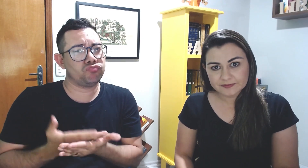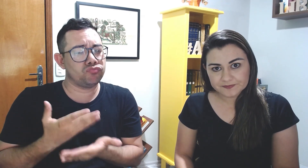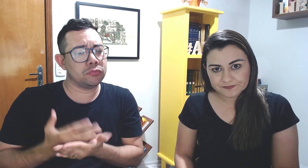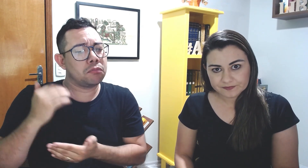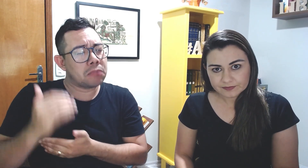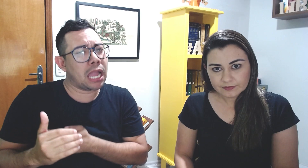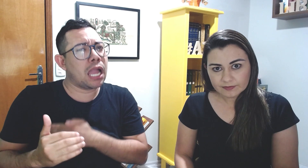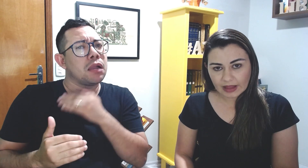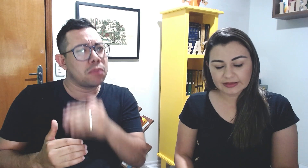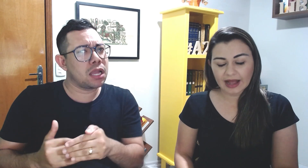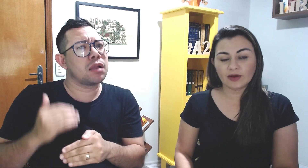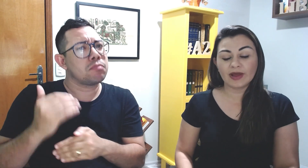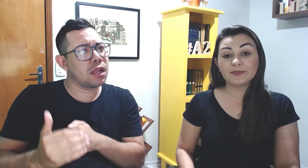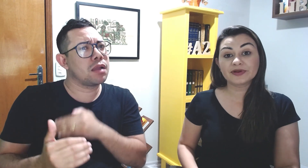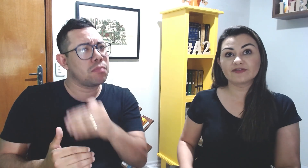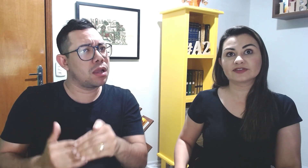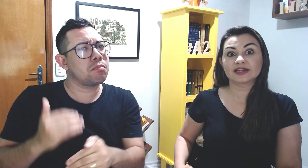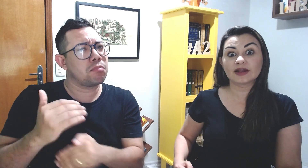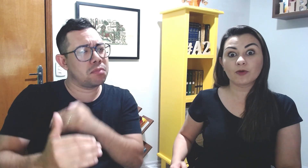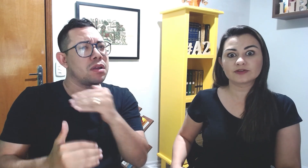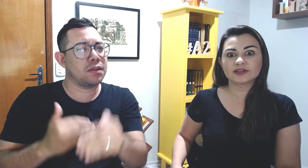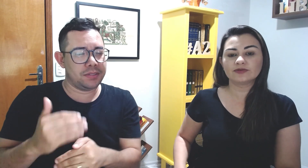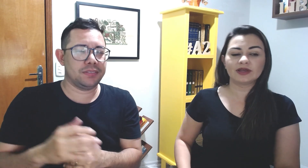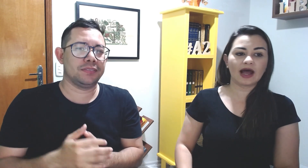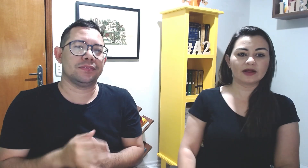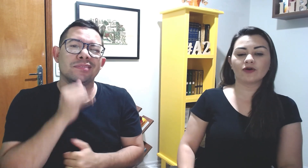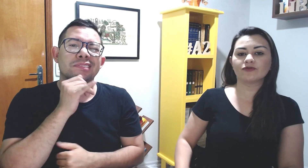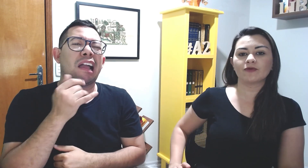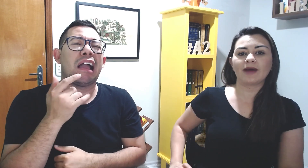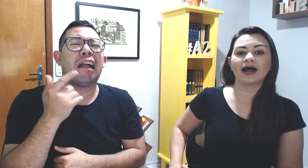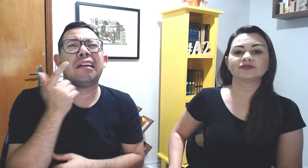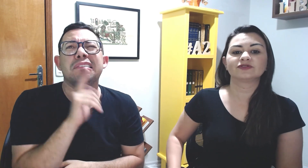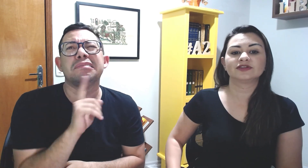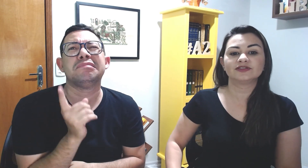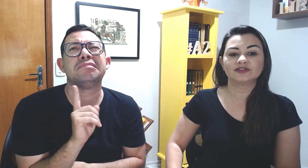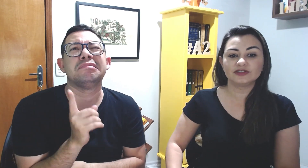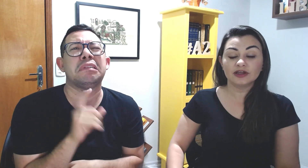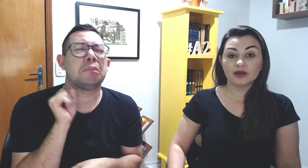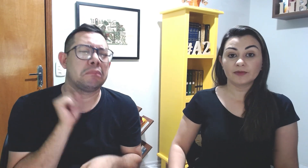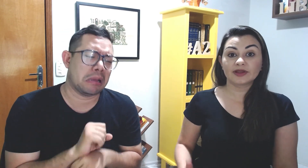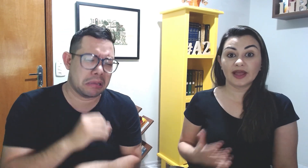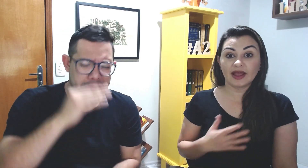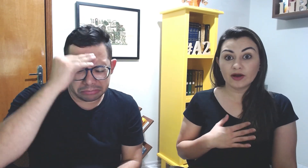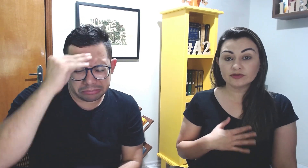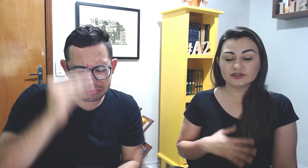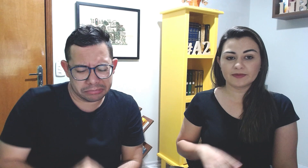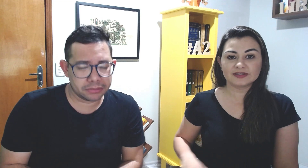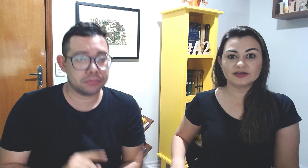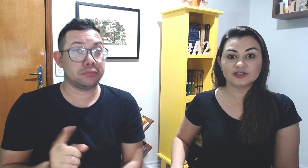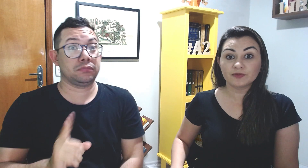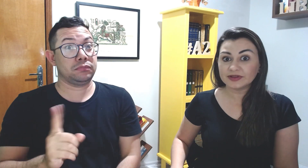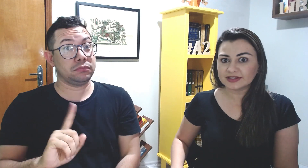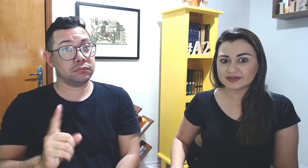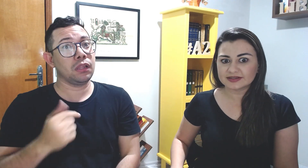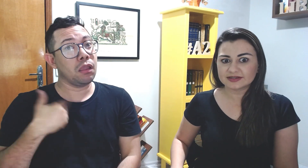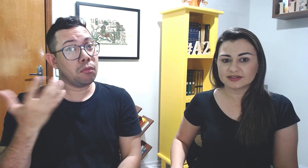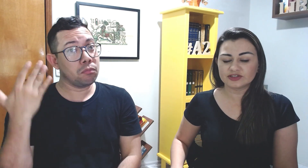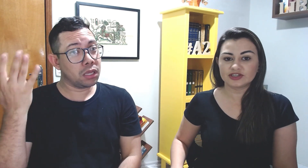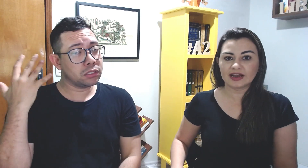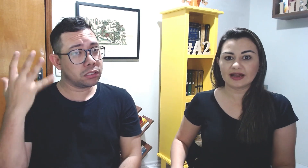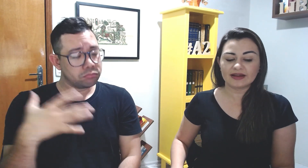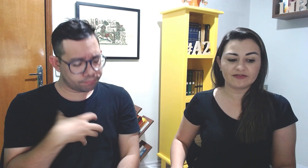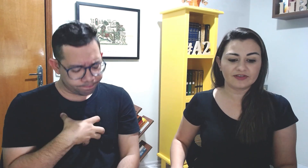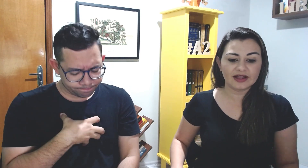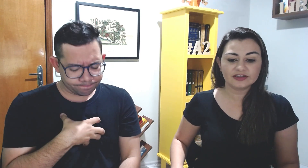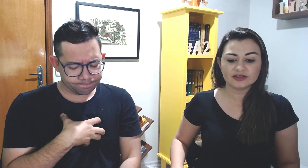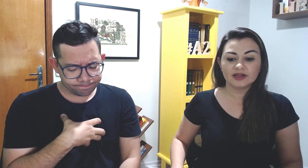praticarem, tá? Não é porque você não conseguiu que, eu não vou mais, eu vou desistir. Porque eu já me senti muitas vezes assim, de